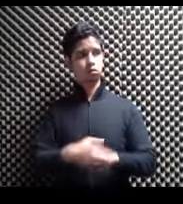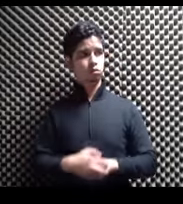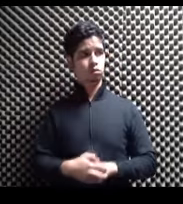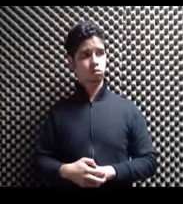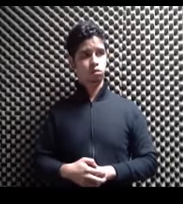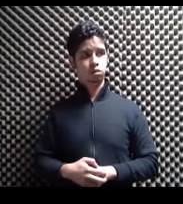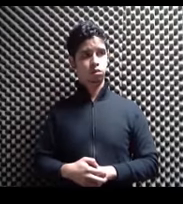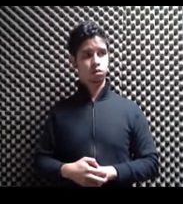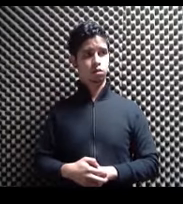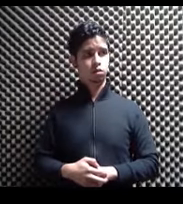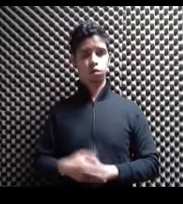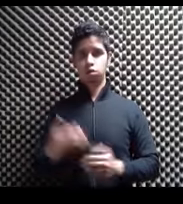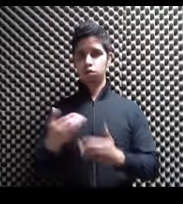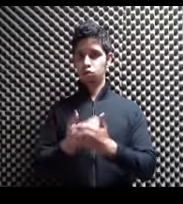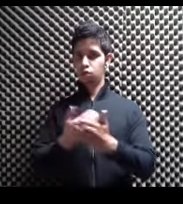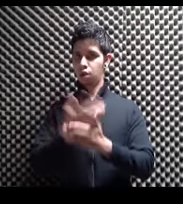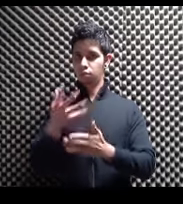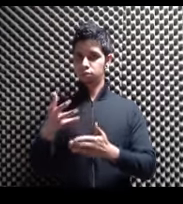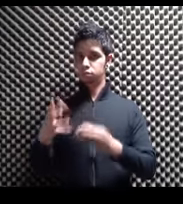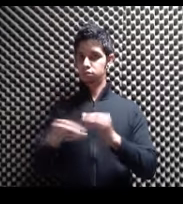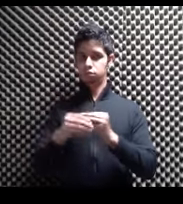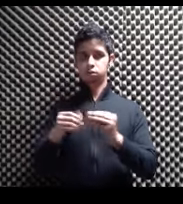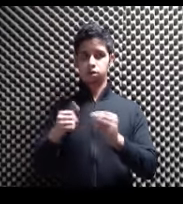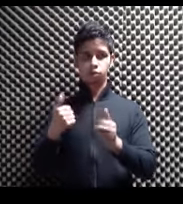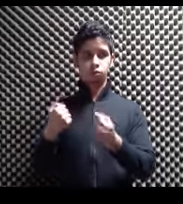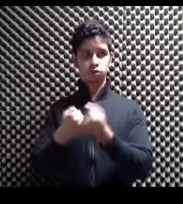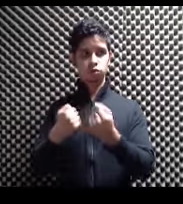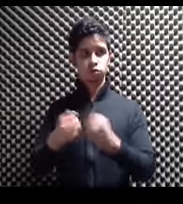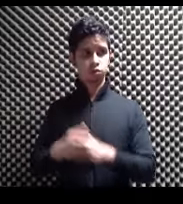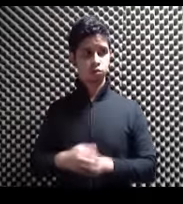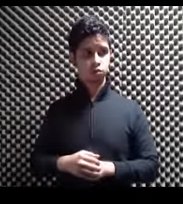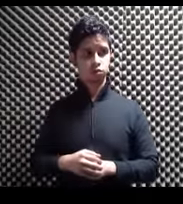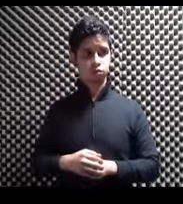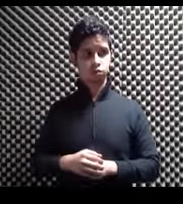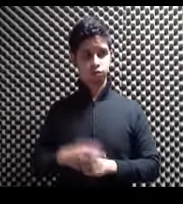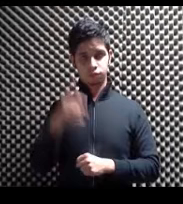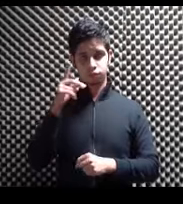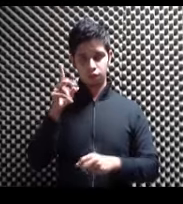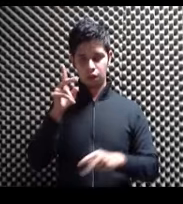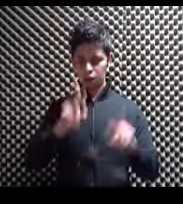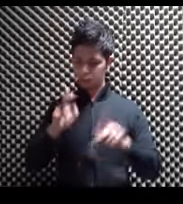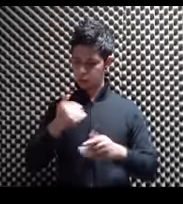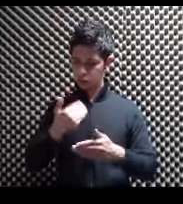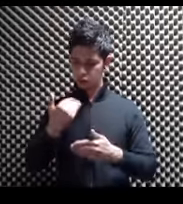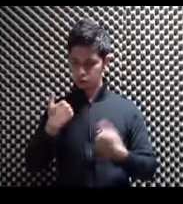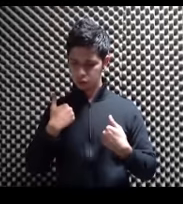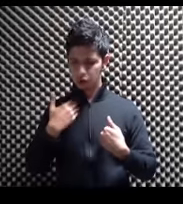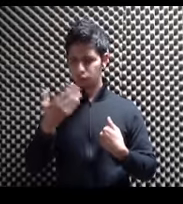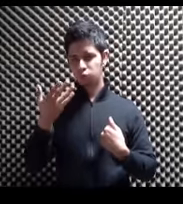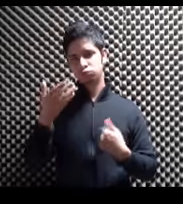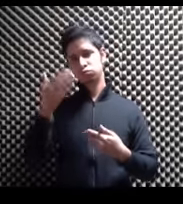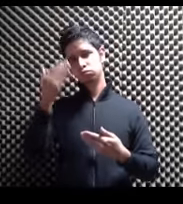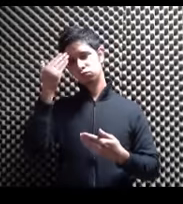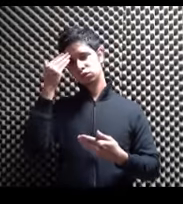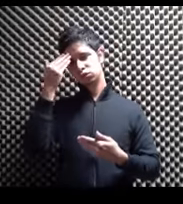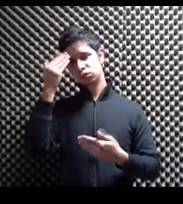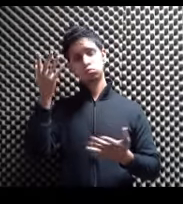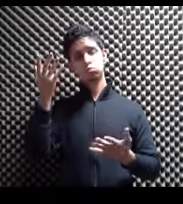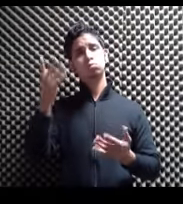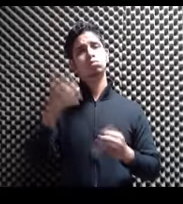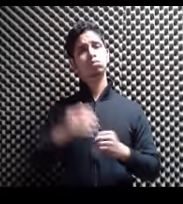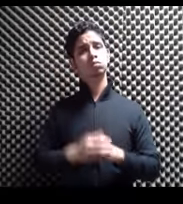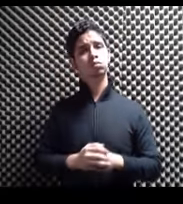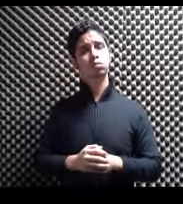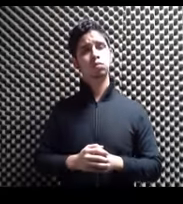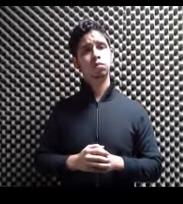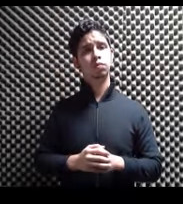adquisición. Te pregunto, para los que no tenemos conocimiento, aproximadamente, ¿en cuánto saldría mantener